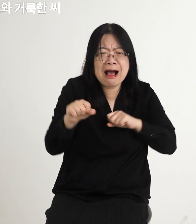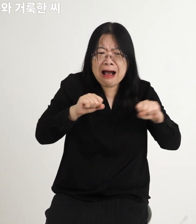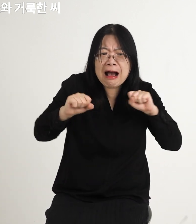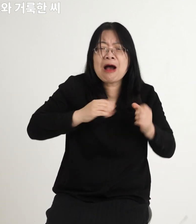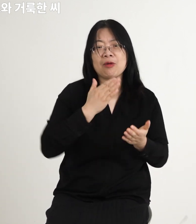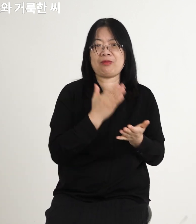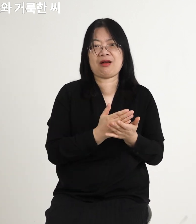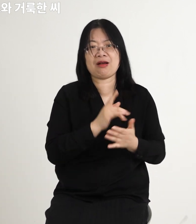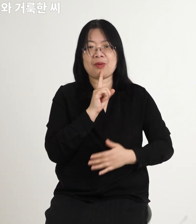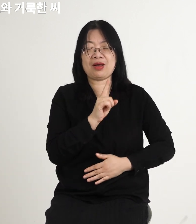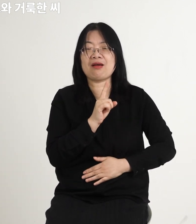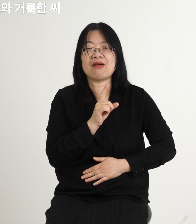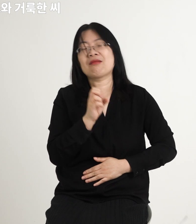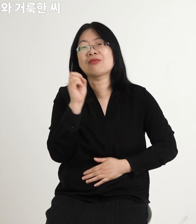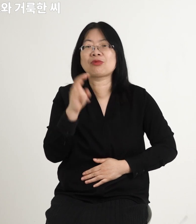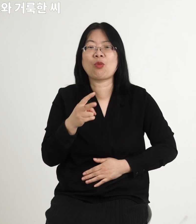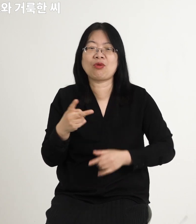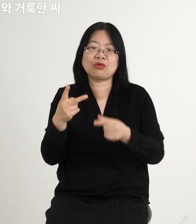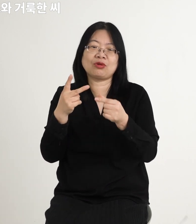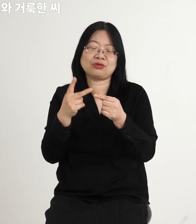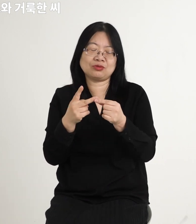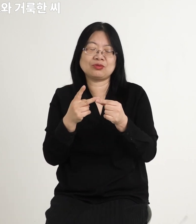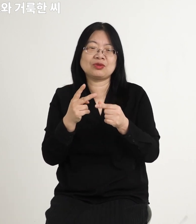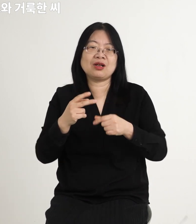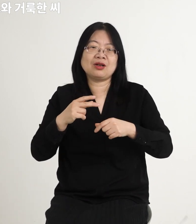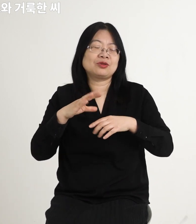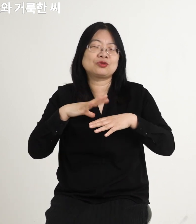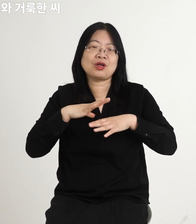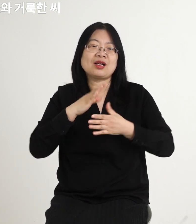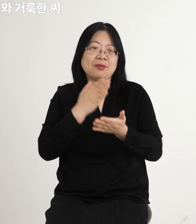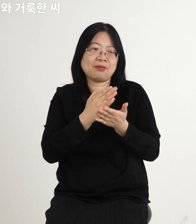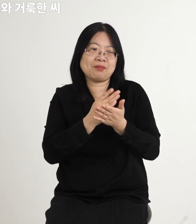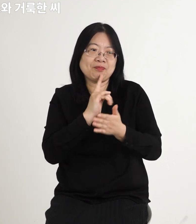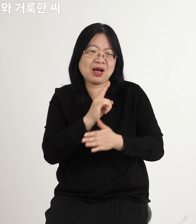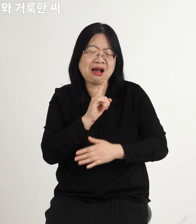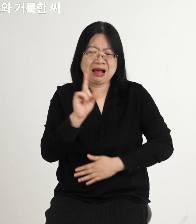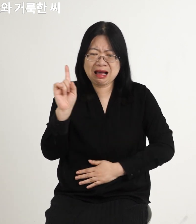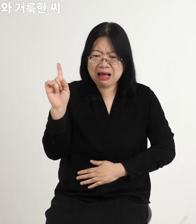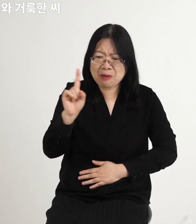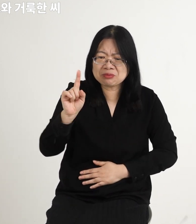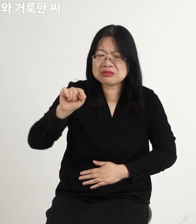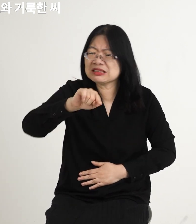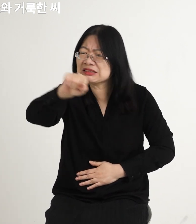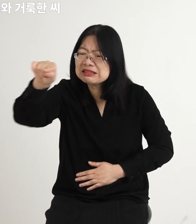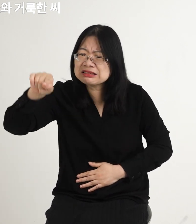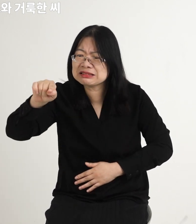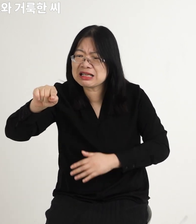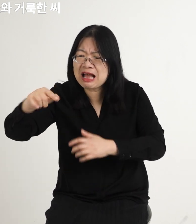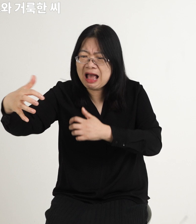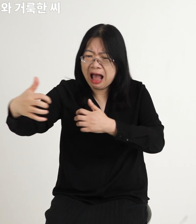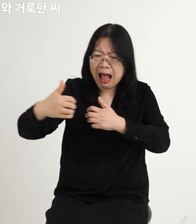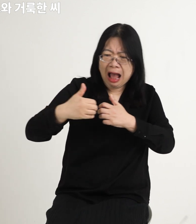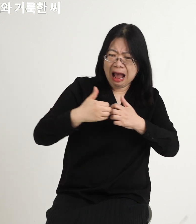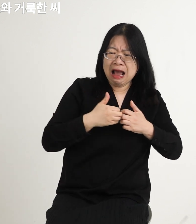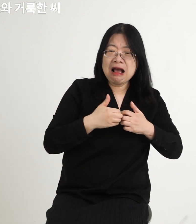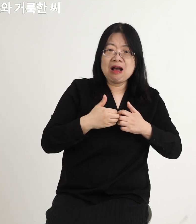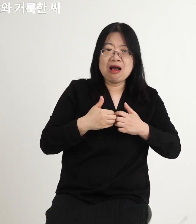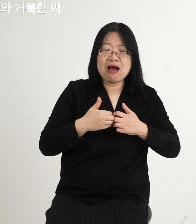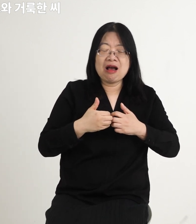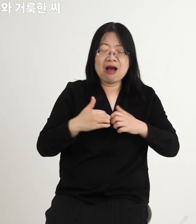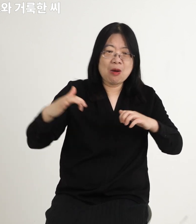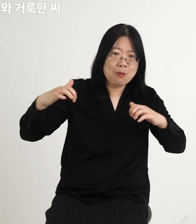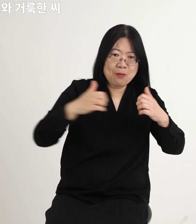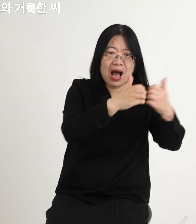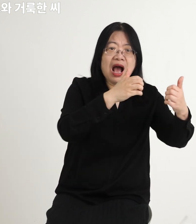말라. 그리고 두려워하지 마라. 그들이 아무리 너희들을 큰 세력을 몰고